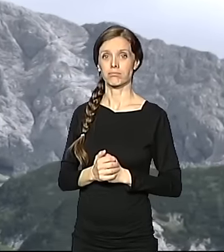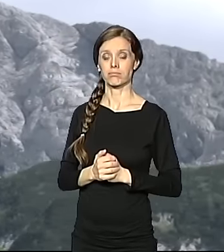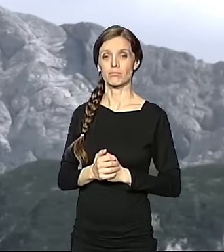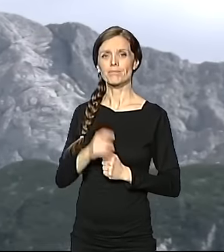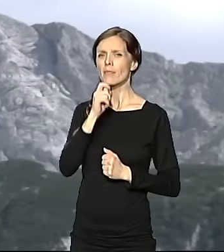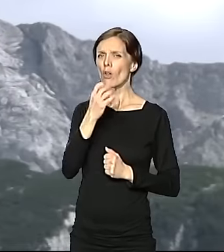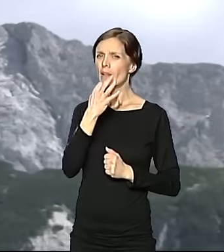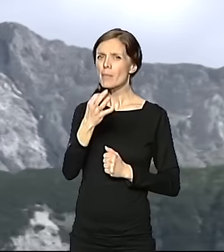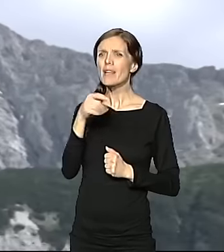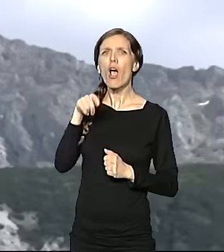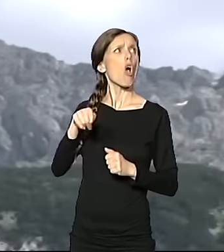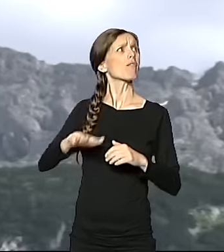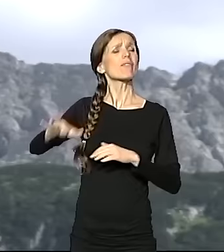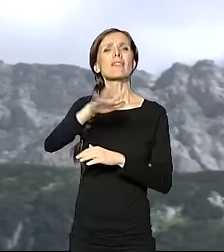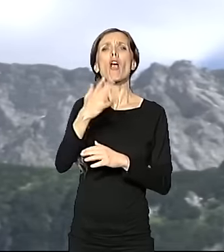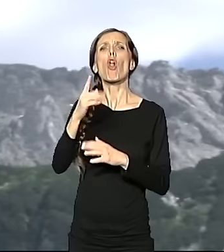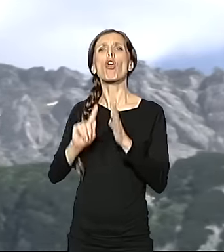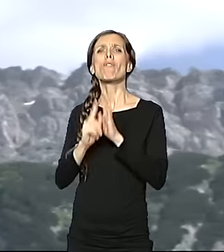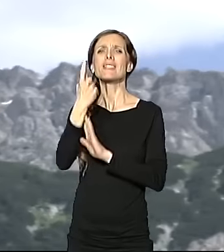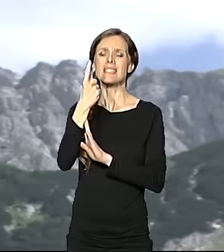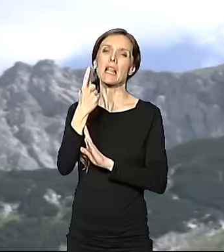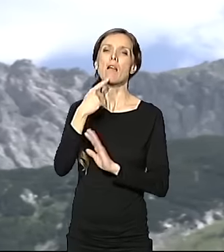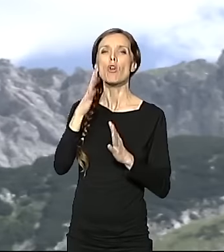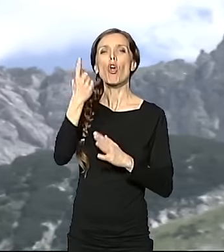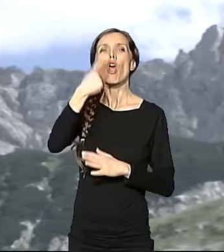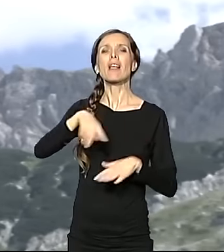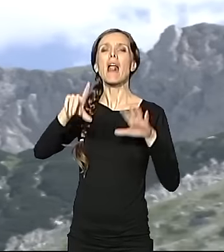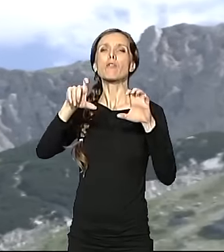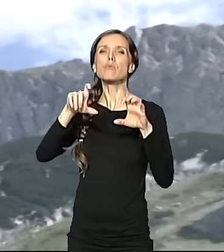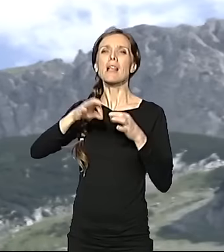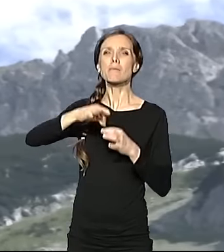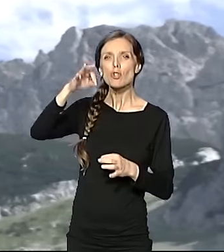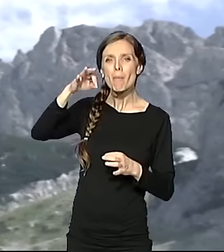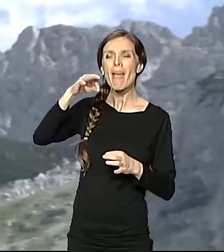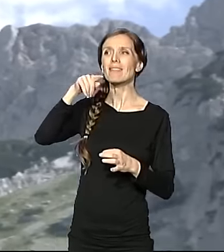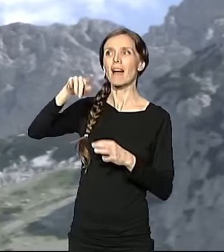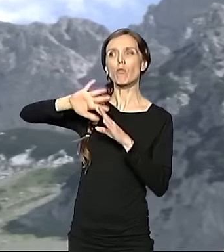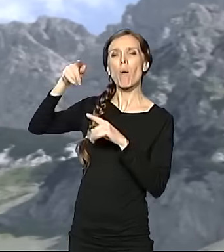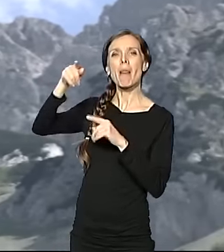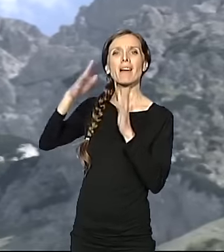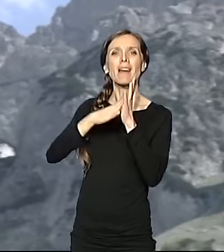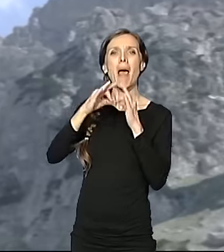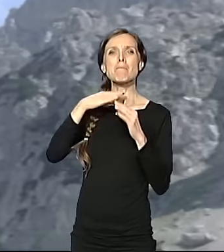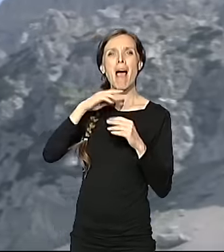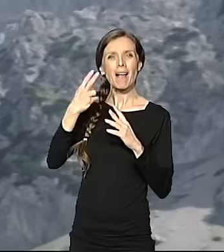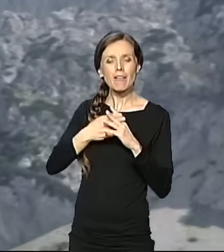Koja je nadmorska visina ovde gde smo? Nekatu? Pa oko 1700 metara nadmorska visina, ali tu je Maglić sa